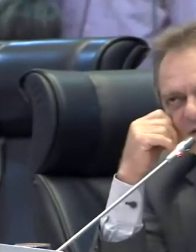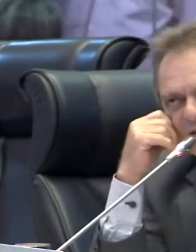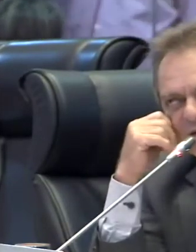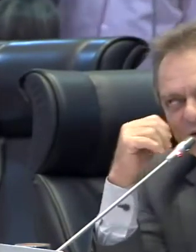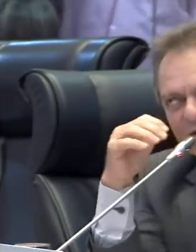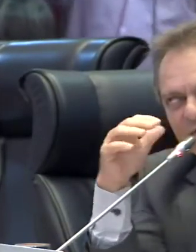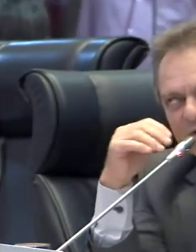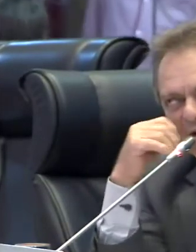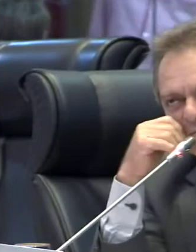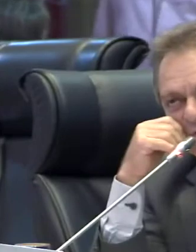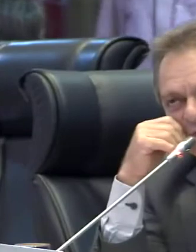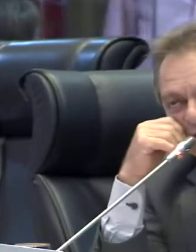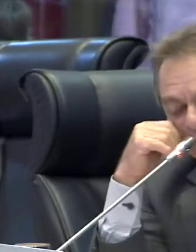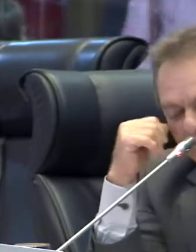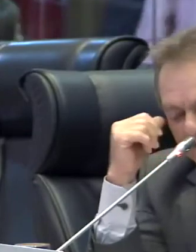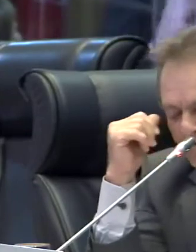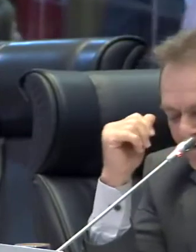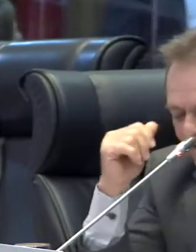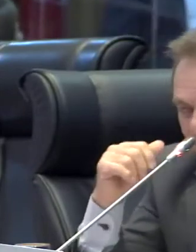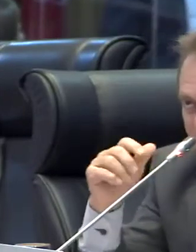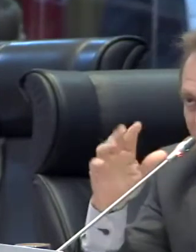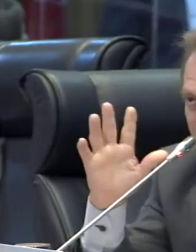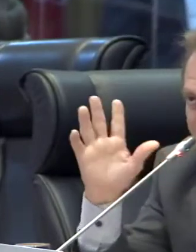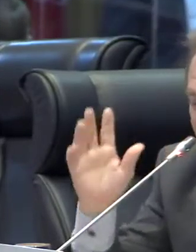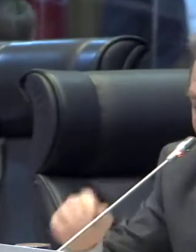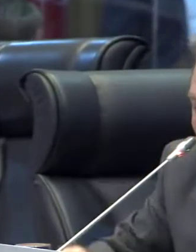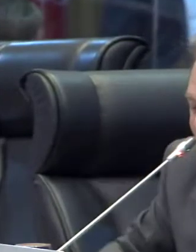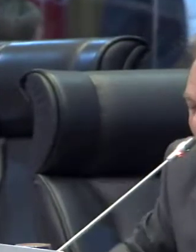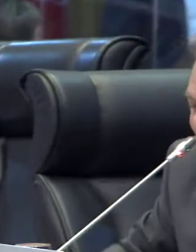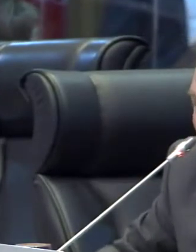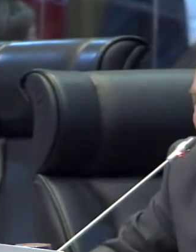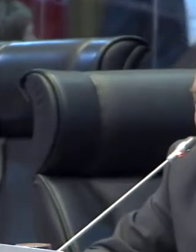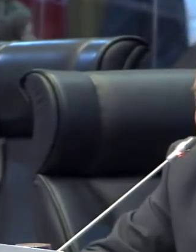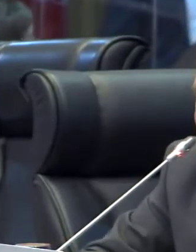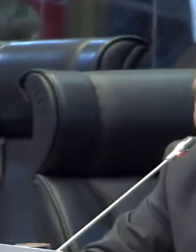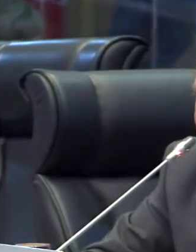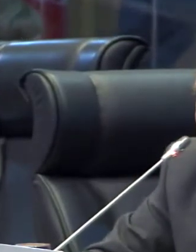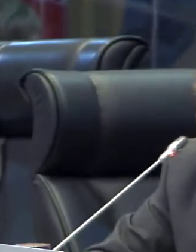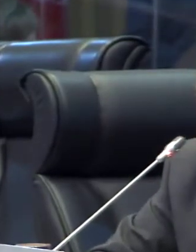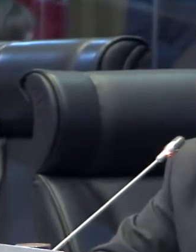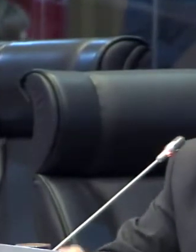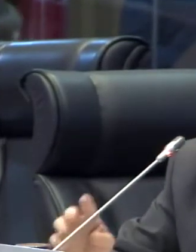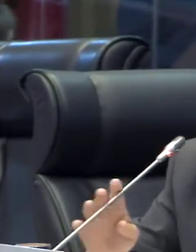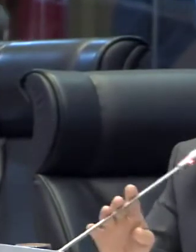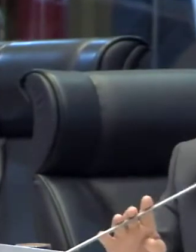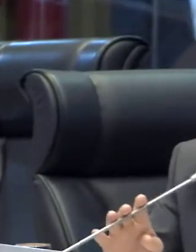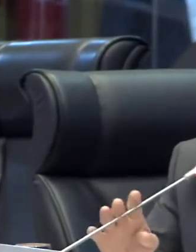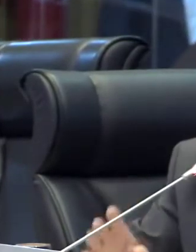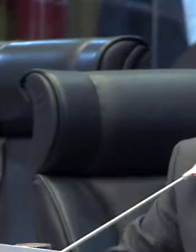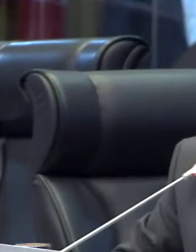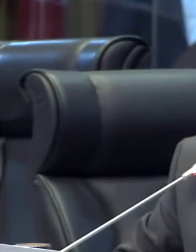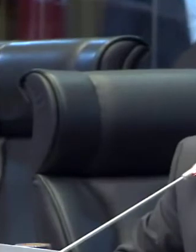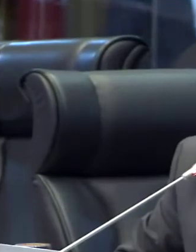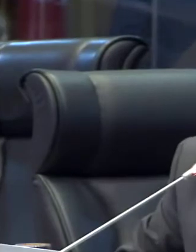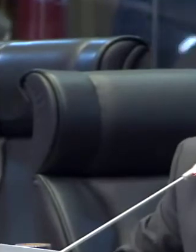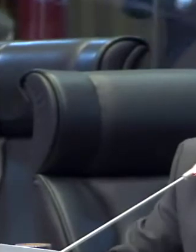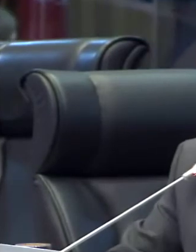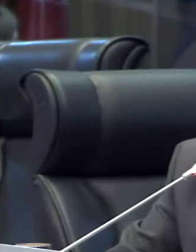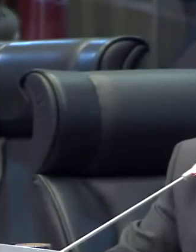Vossa Excelência, eu entendo perfeitamente. Ainda não passei por esses problemas, mas eu entendo muito bem o que você